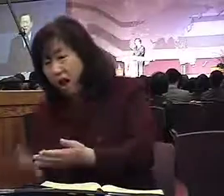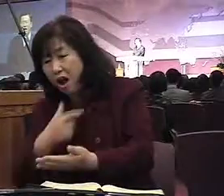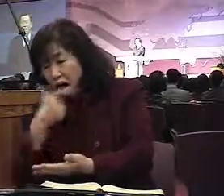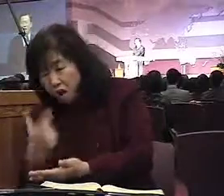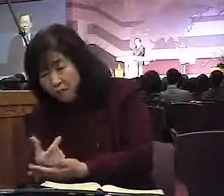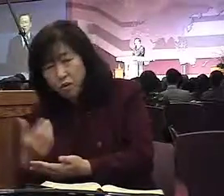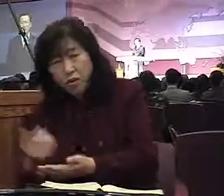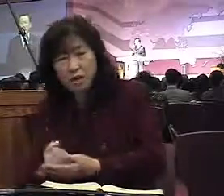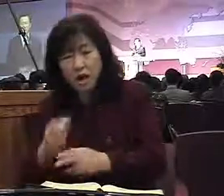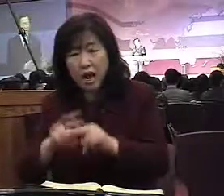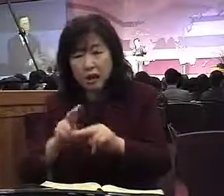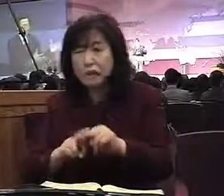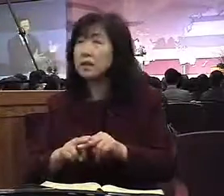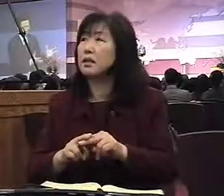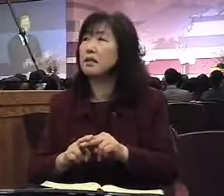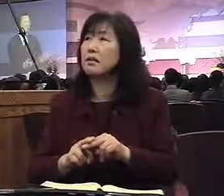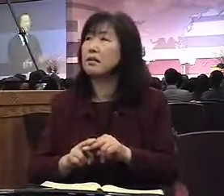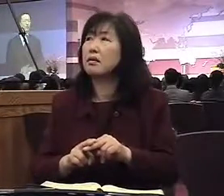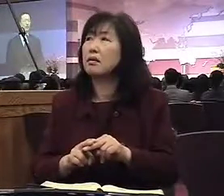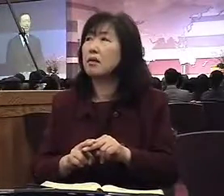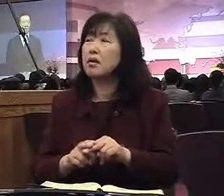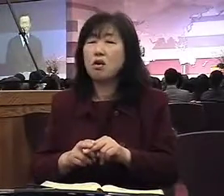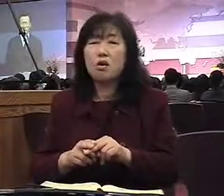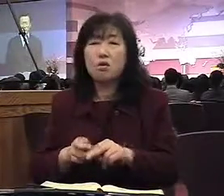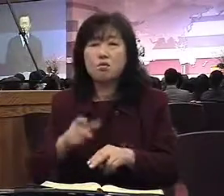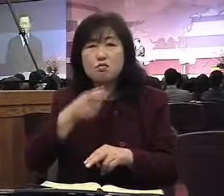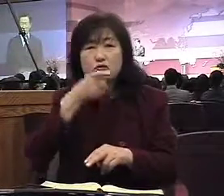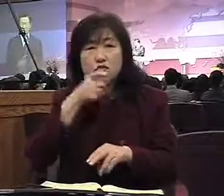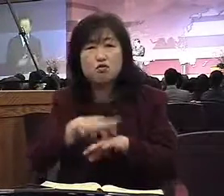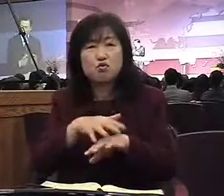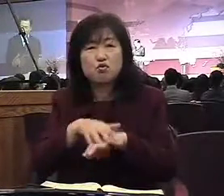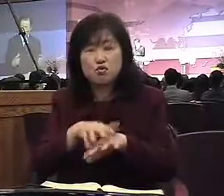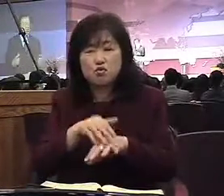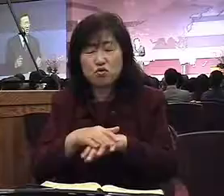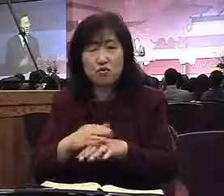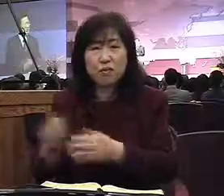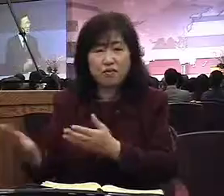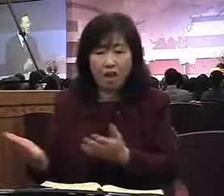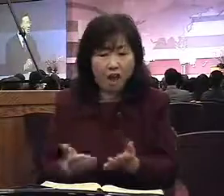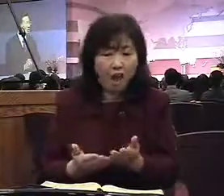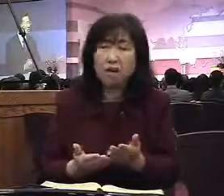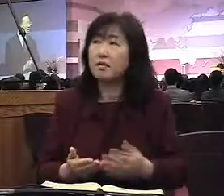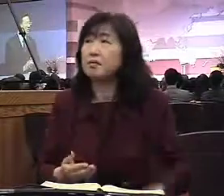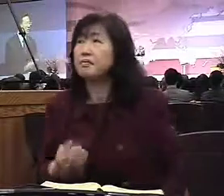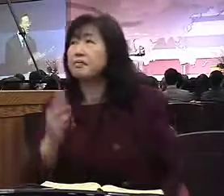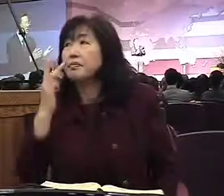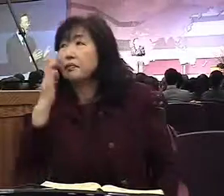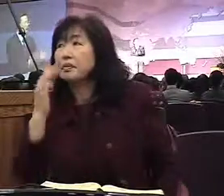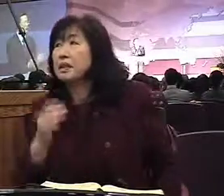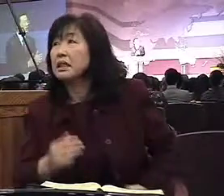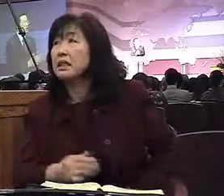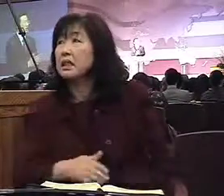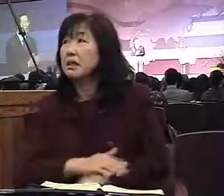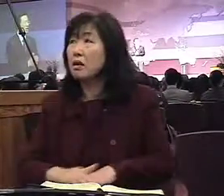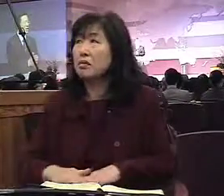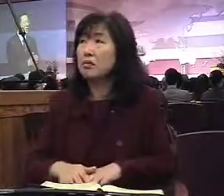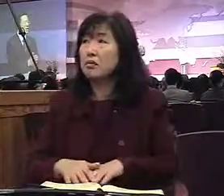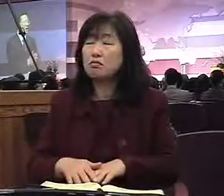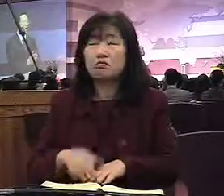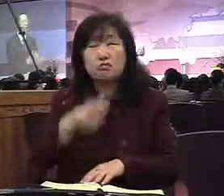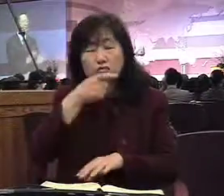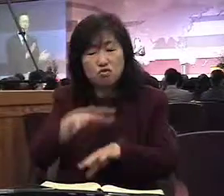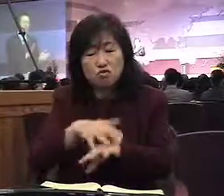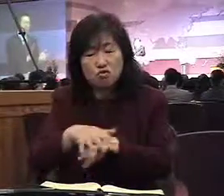그 다음에 앉았더니 말이죠. 착 하고 물수건이 나와요. 그렇죠. 여러분 물수건 나오잖아요. 미국은 잘 모르겠습니다. 근데 물수건이